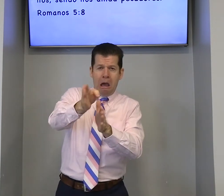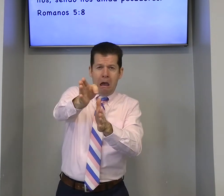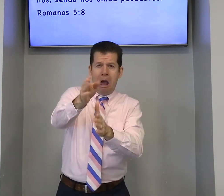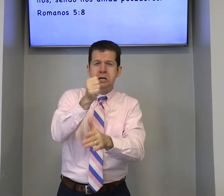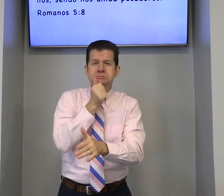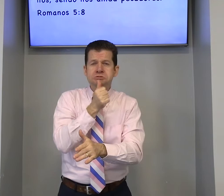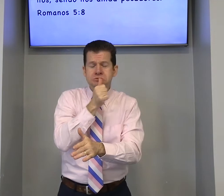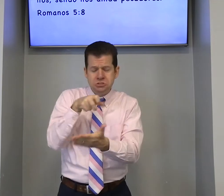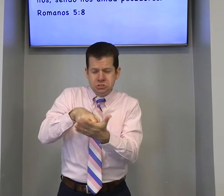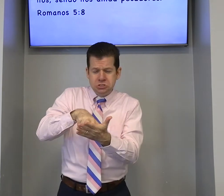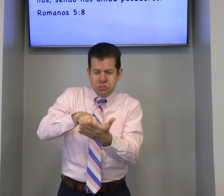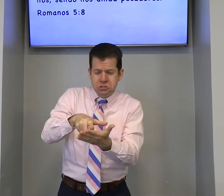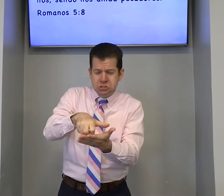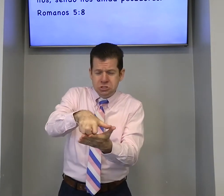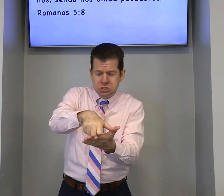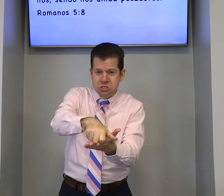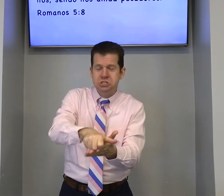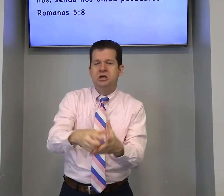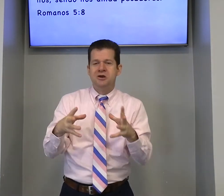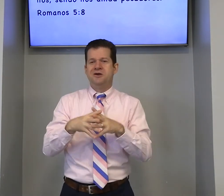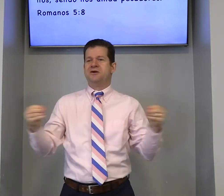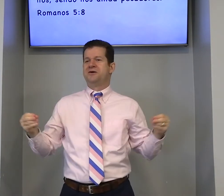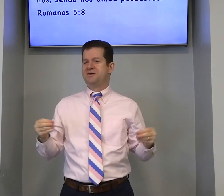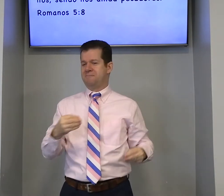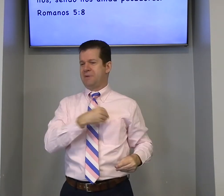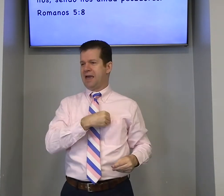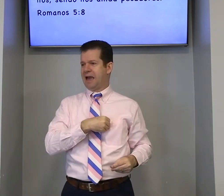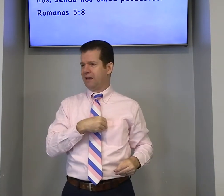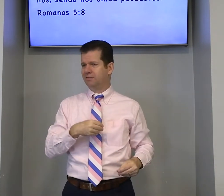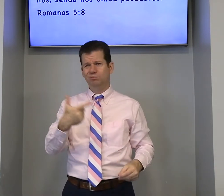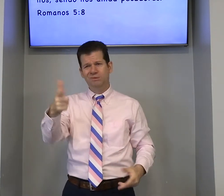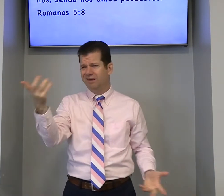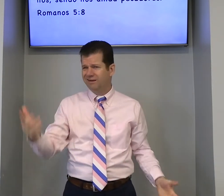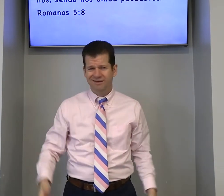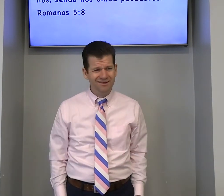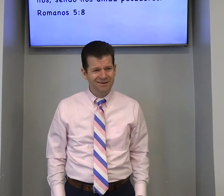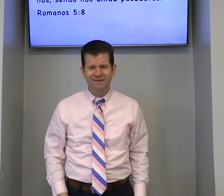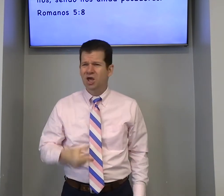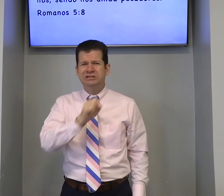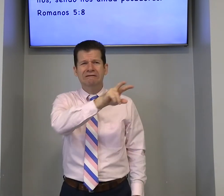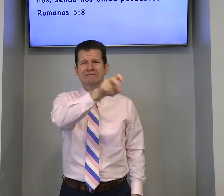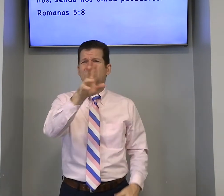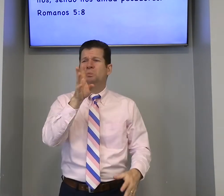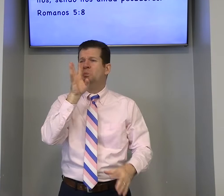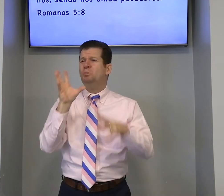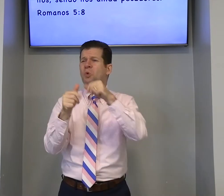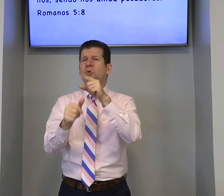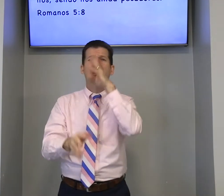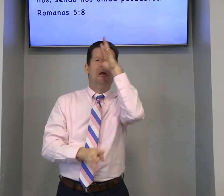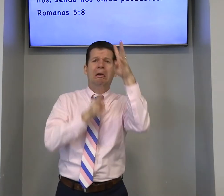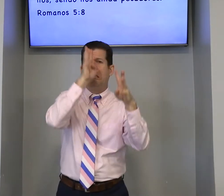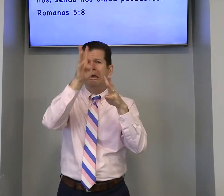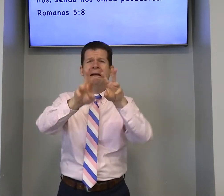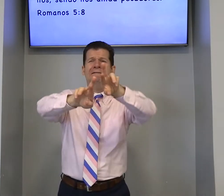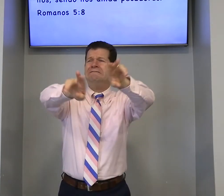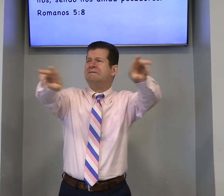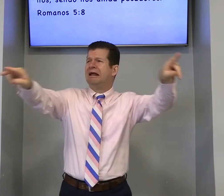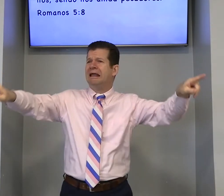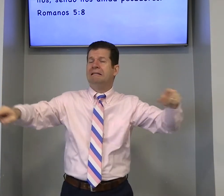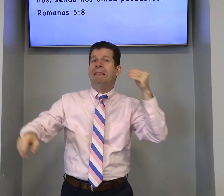até... Eu vou sofrer de joelho para Deus curar e tirar pecado. Não adianta. O mundo